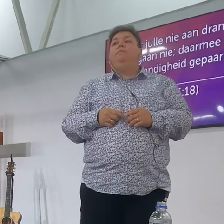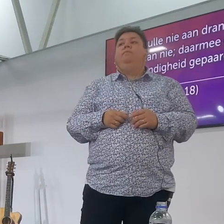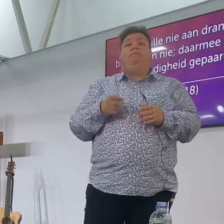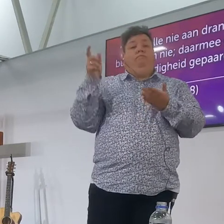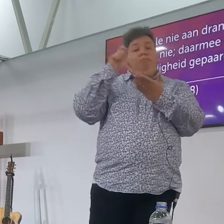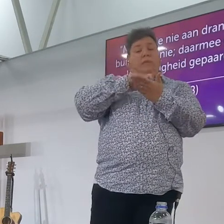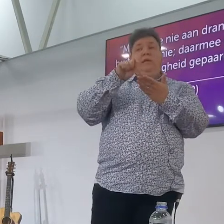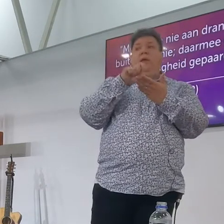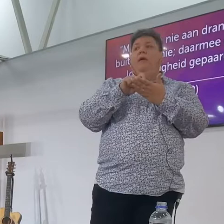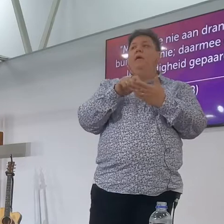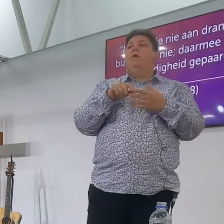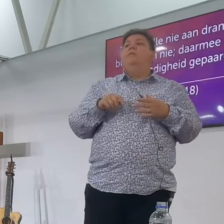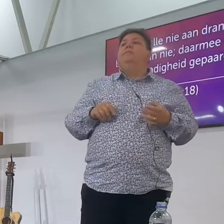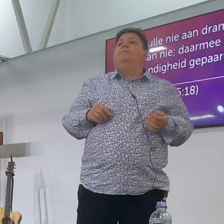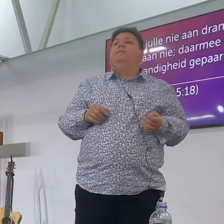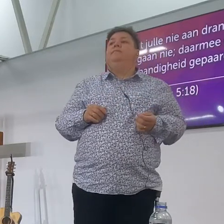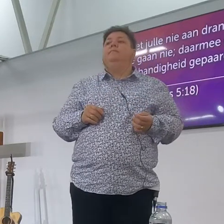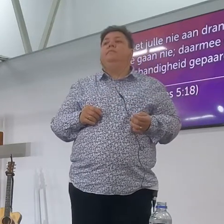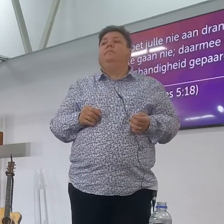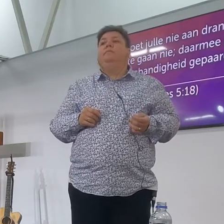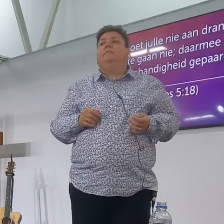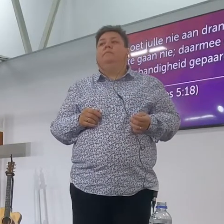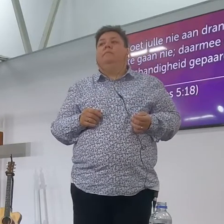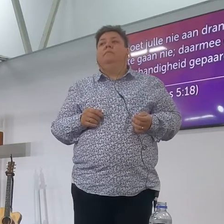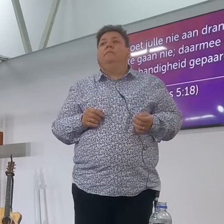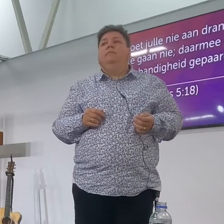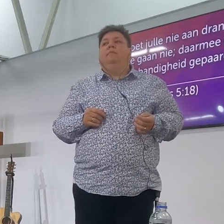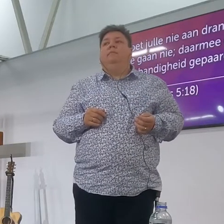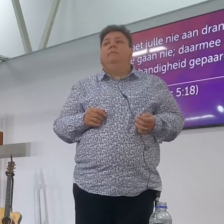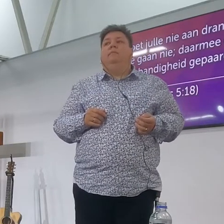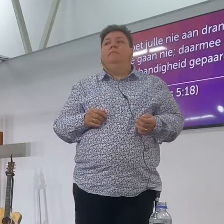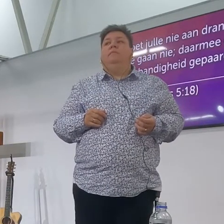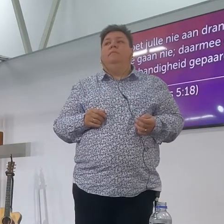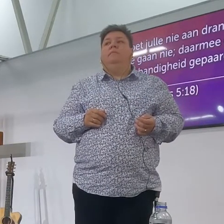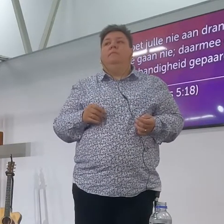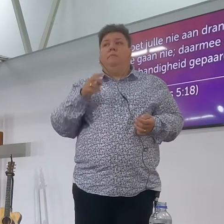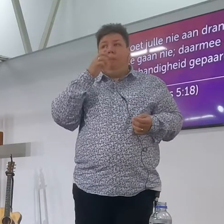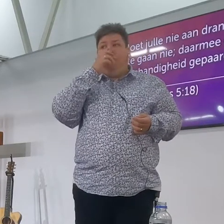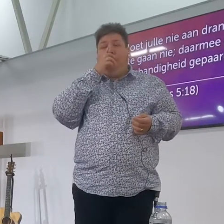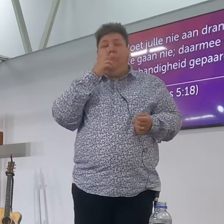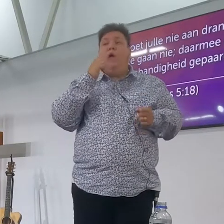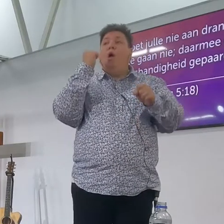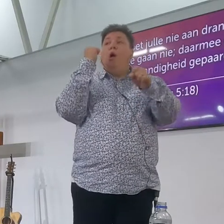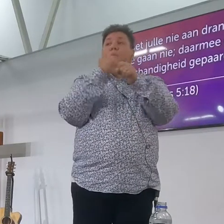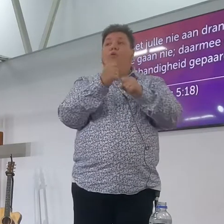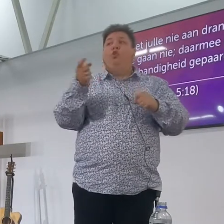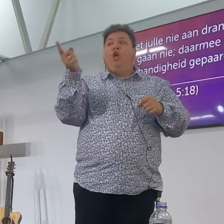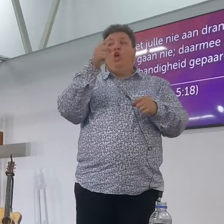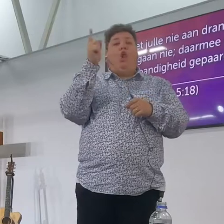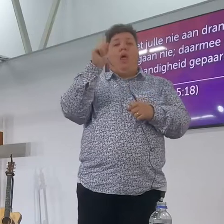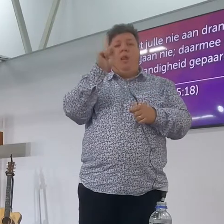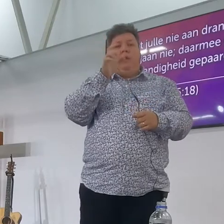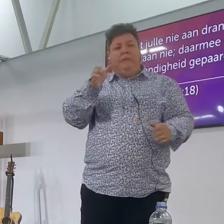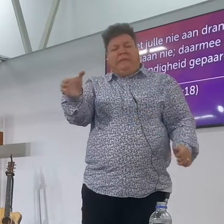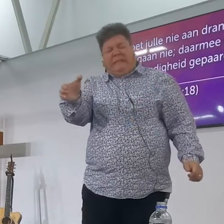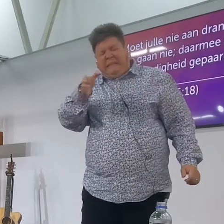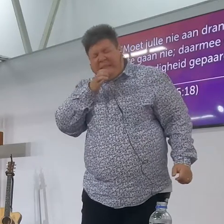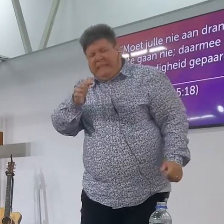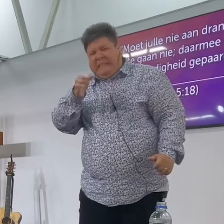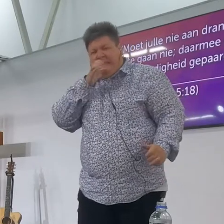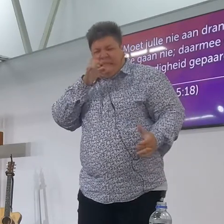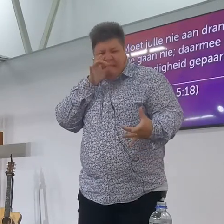in Efese en hy sê, en hy praat oor die algemene Christelike lewe, en hy sê hierdie woorde, moet julle nie aan drank te buite gaan